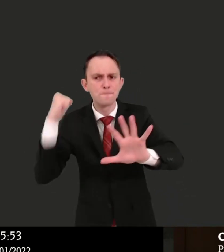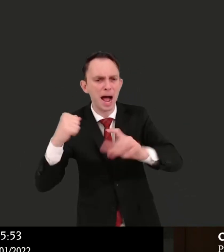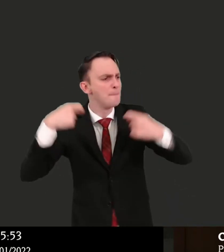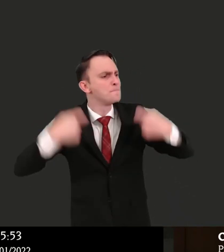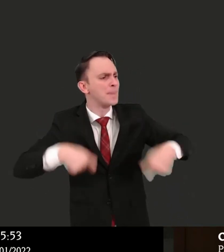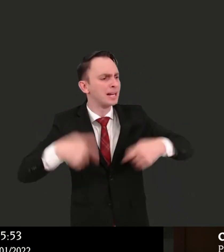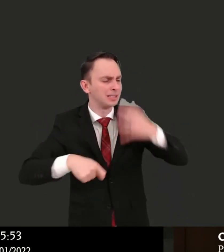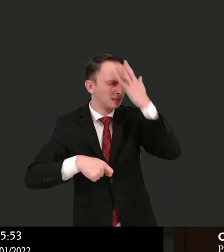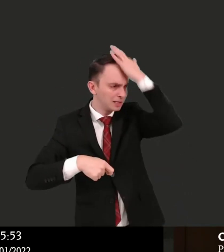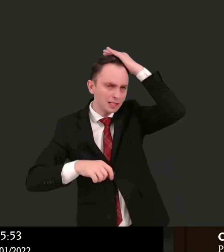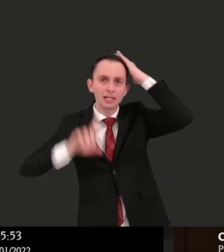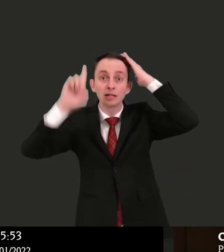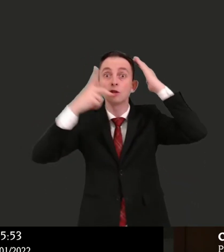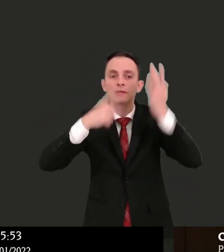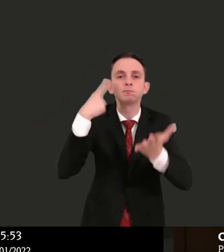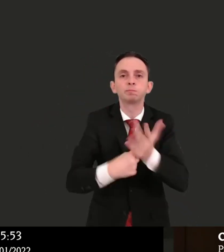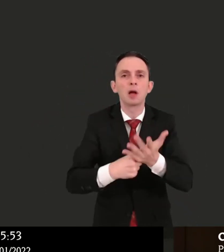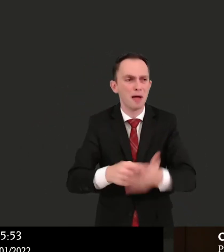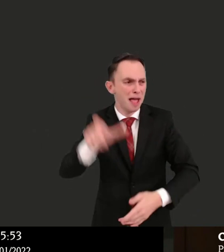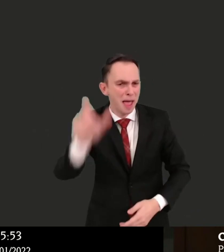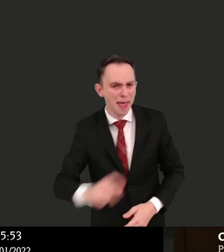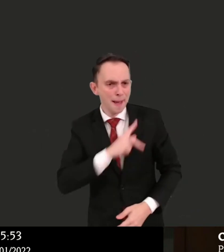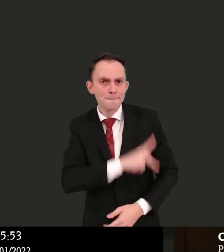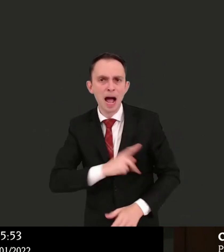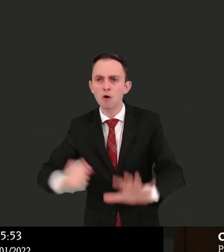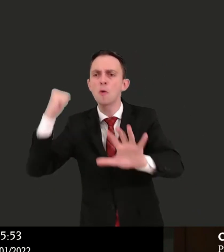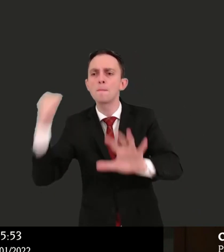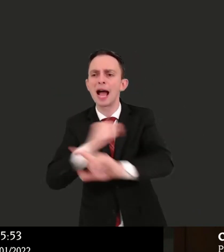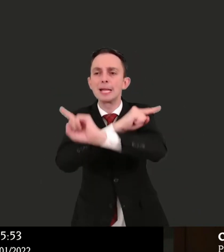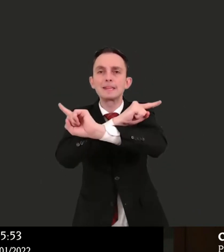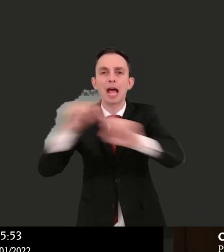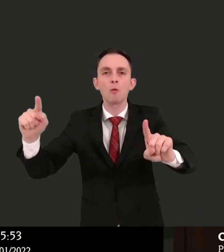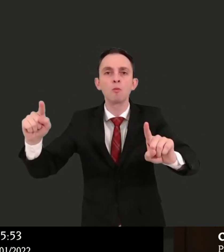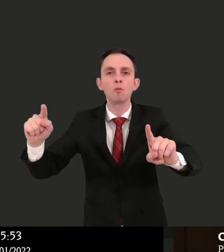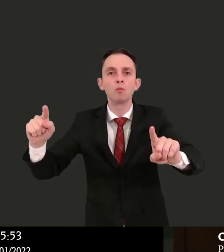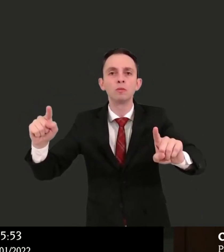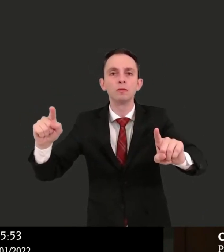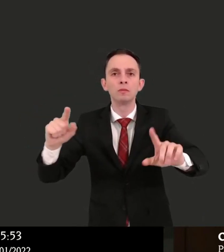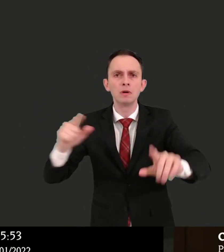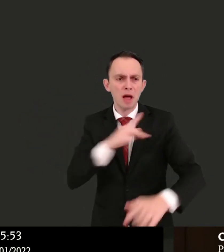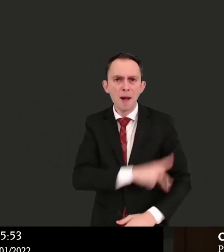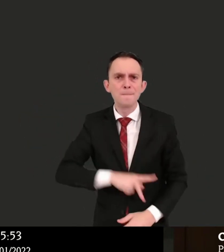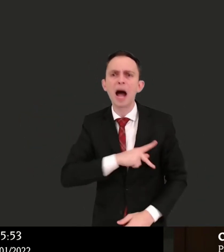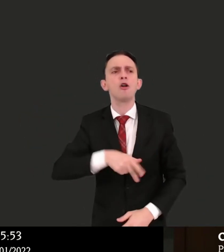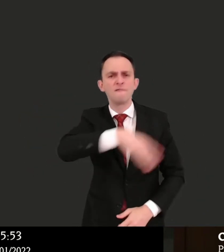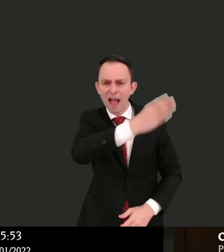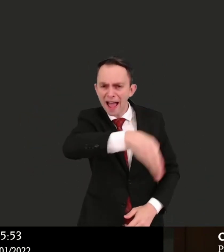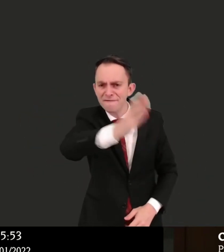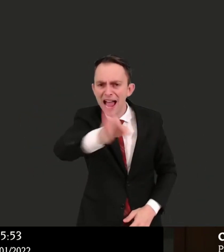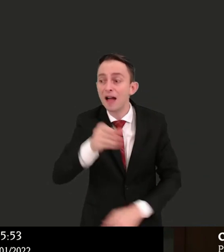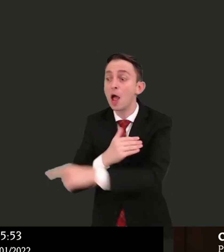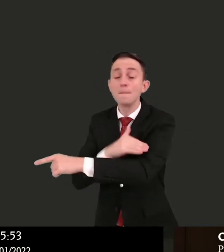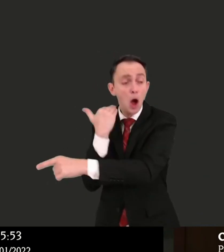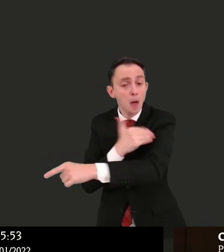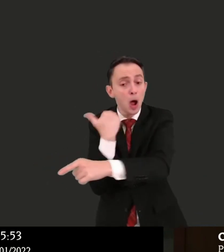falou: ninguém mata Paulo. Enquanto ele não fizer tudo o que eu mandei, não morre Paulo. Morre todo mundo, mas Paulo fica